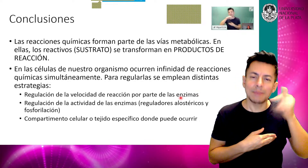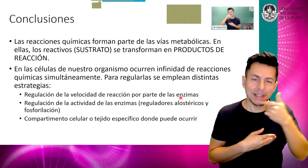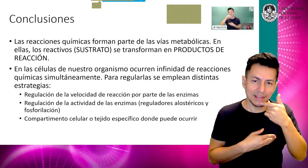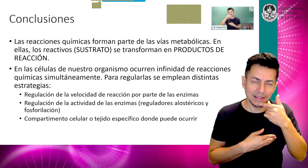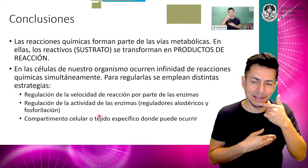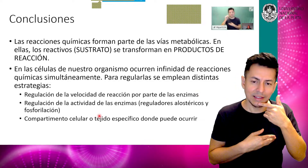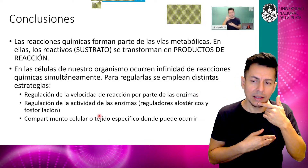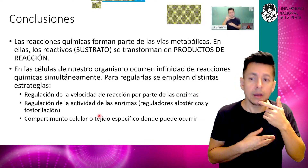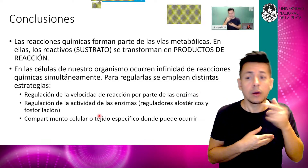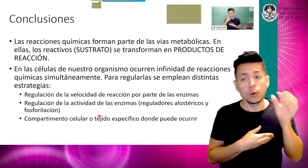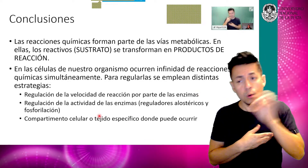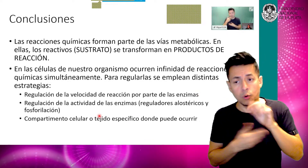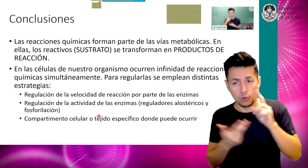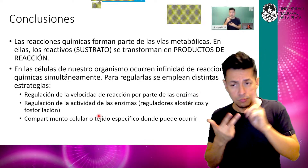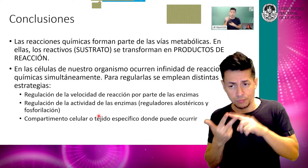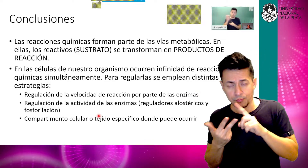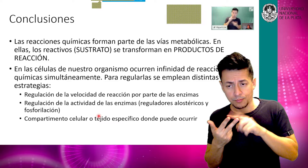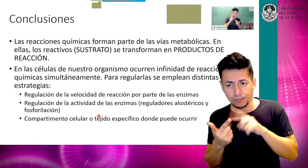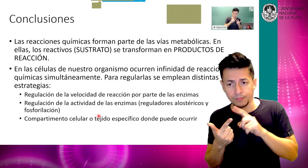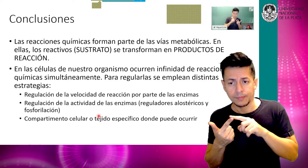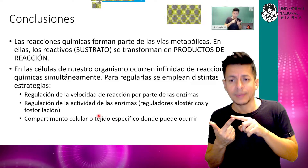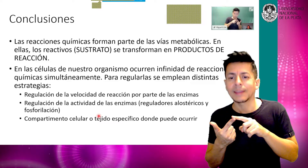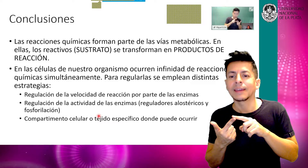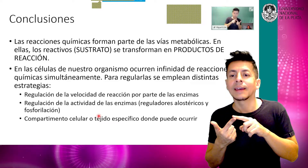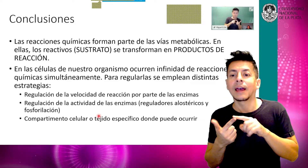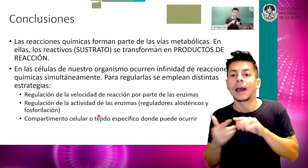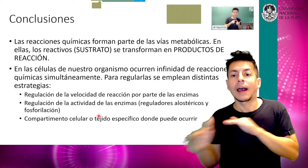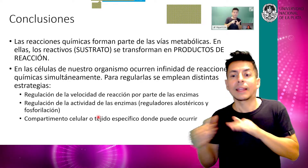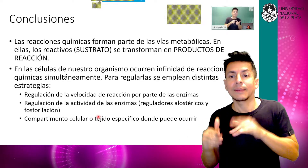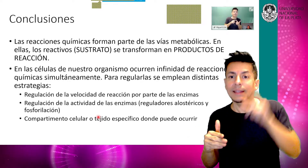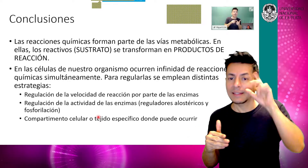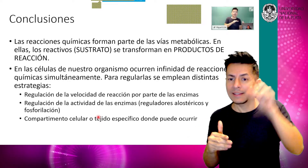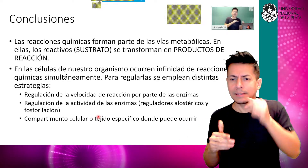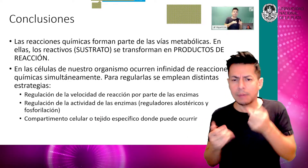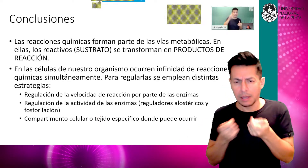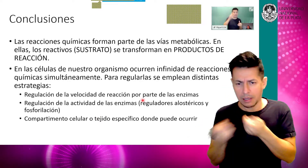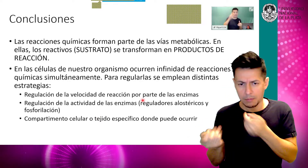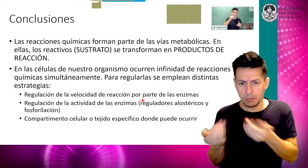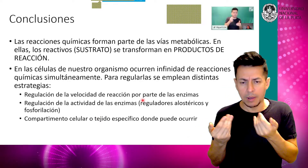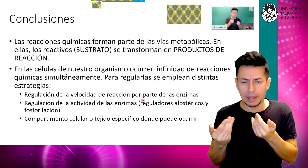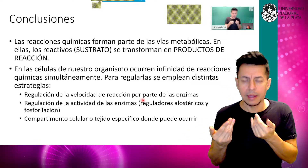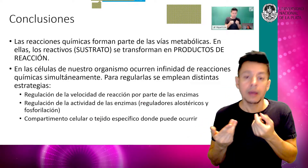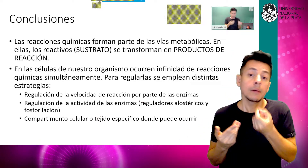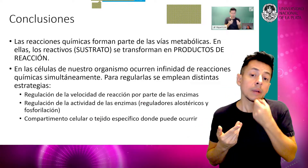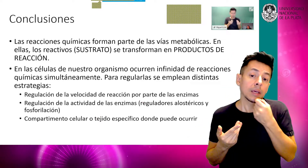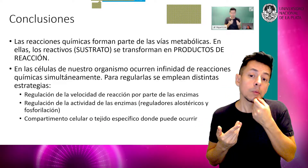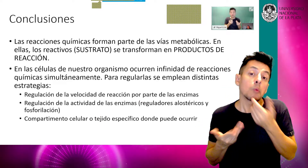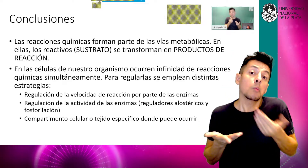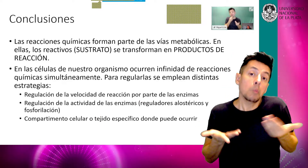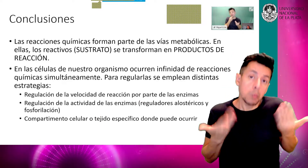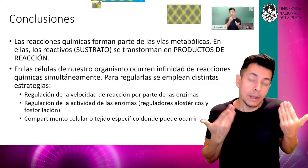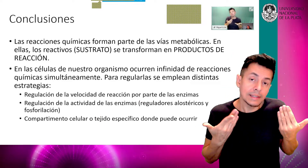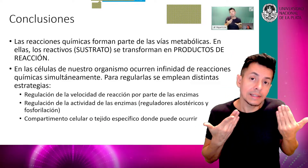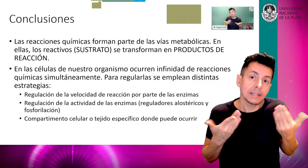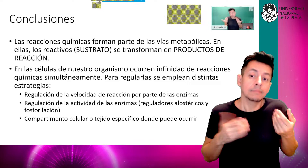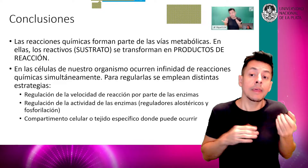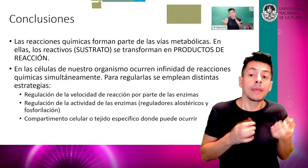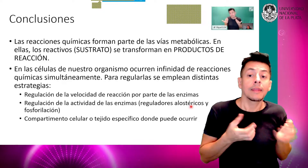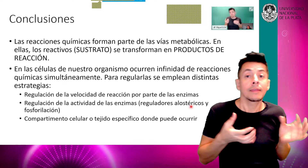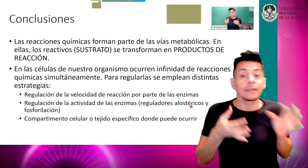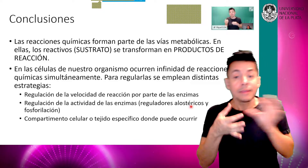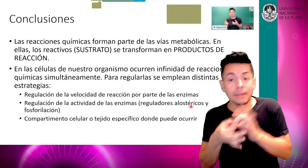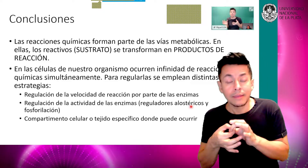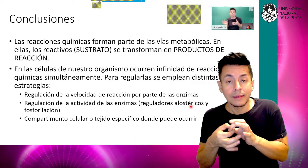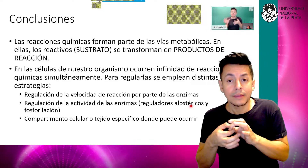Se puede regular la actividad de las enzimas a su vez. Por ejemplo, por la presencia de moduladores o